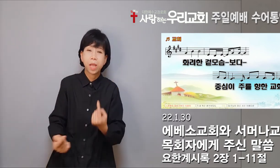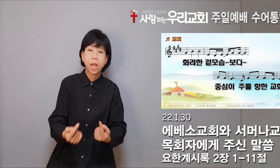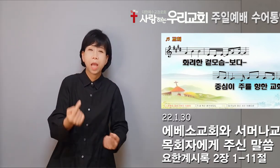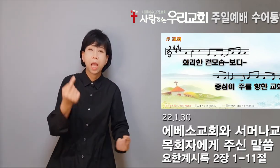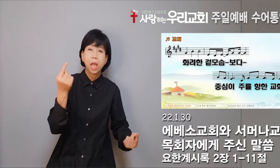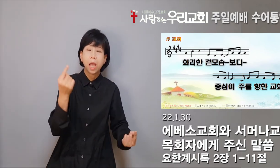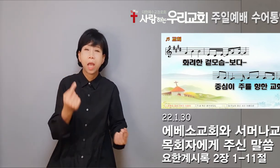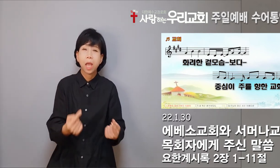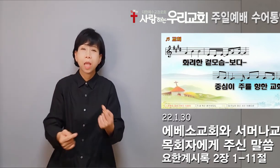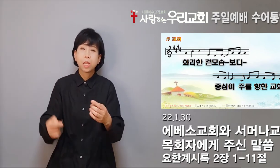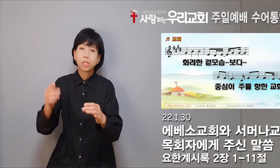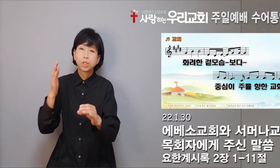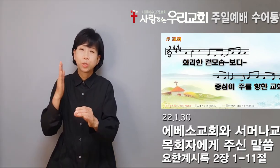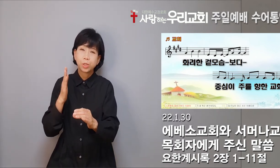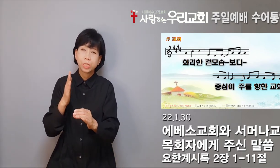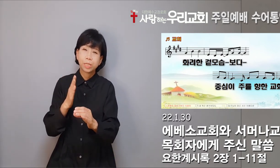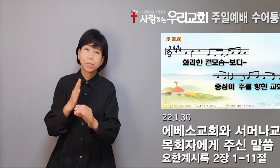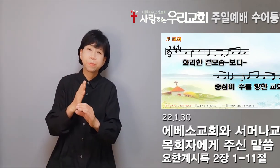겉모습보다